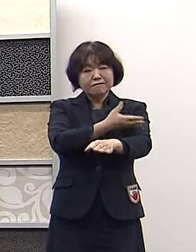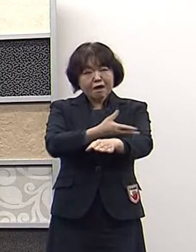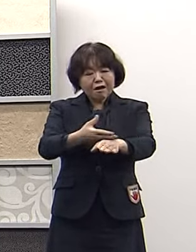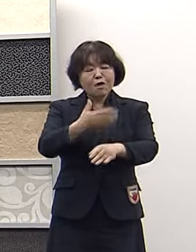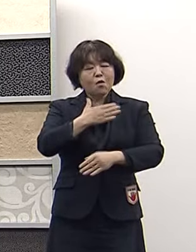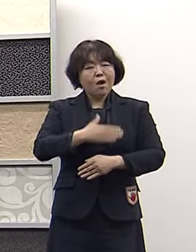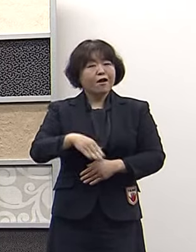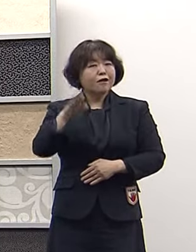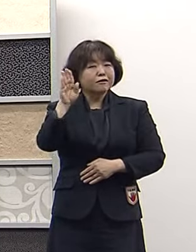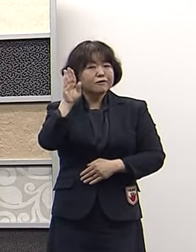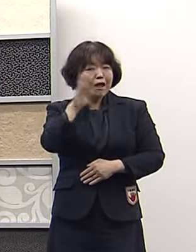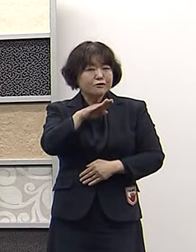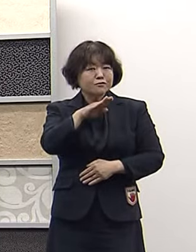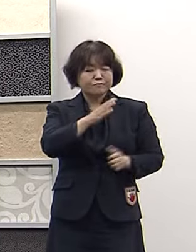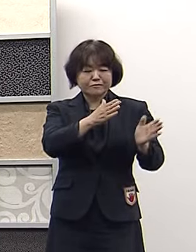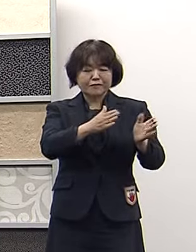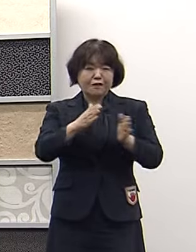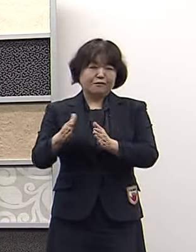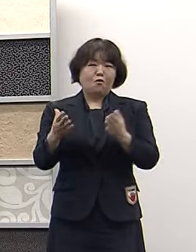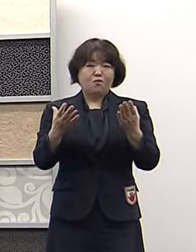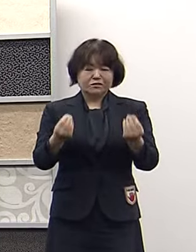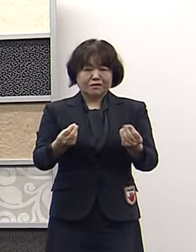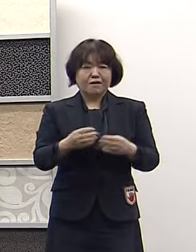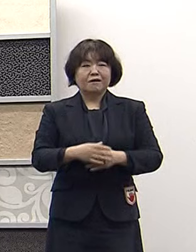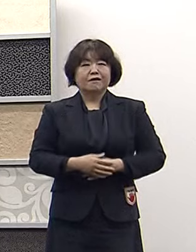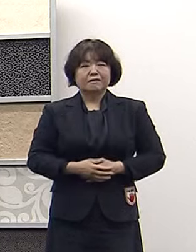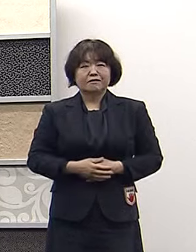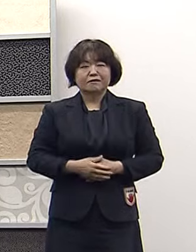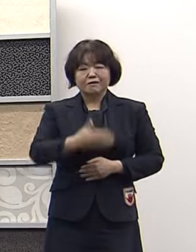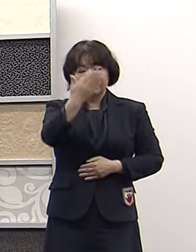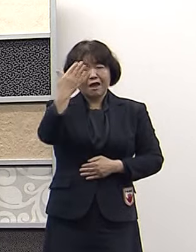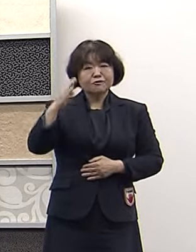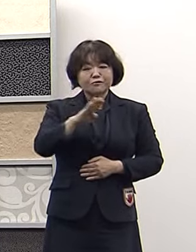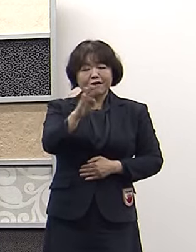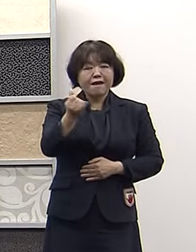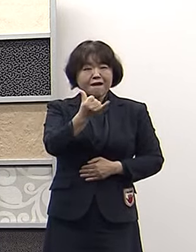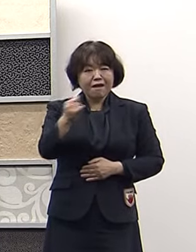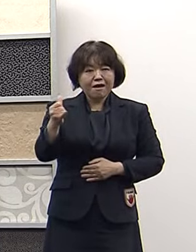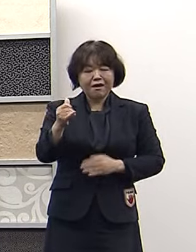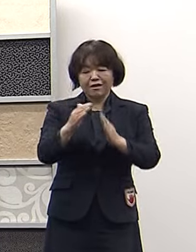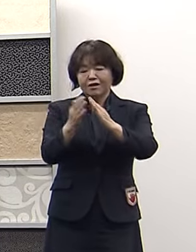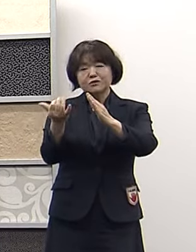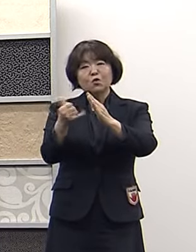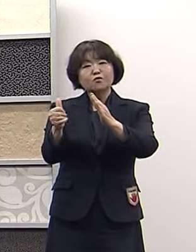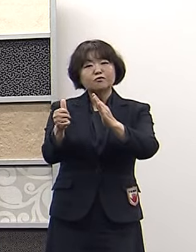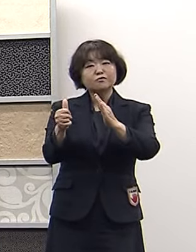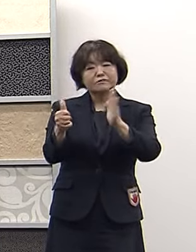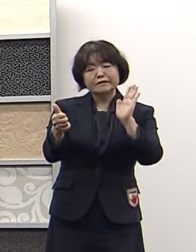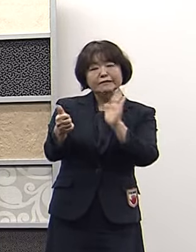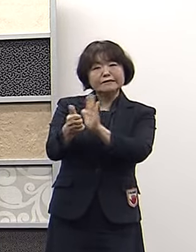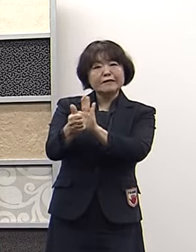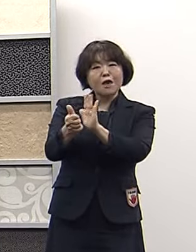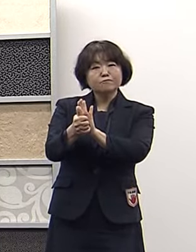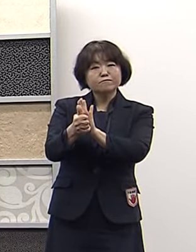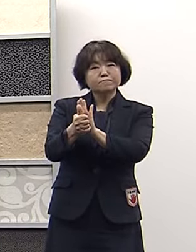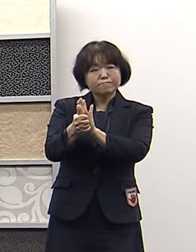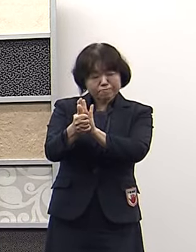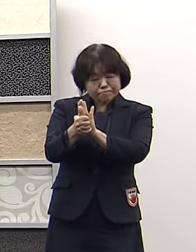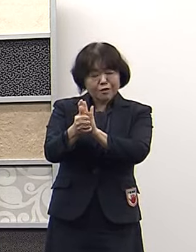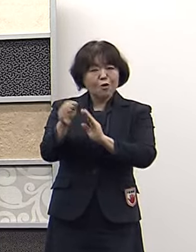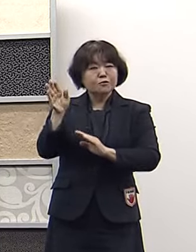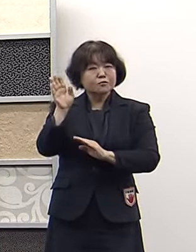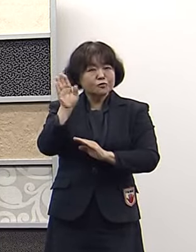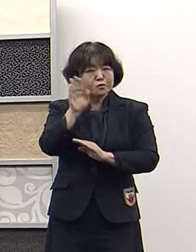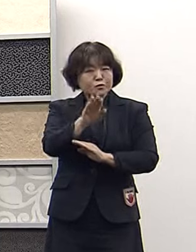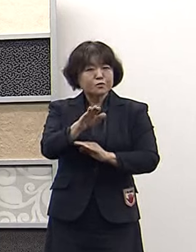。これによりまして、ヤングケアラー、そしてご家族に対する支援の円滑化を図ってまいりたい